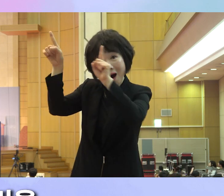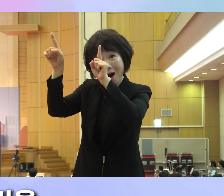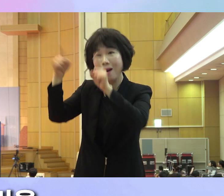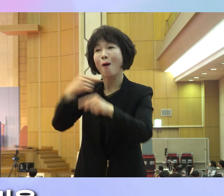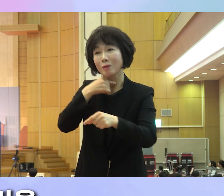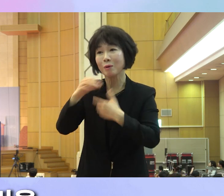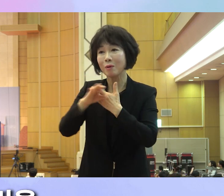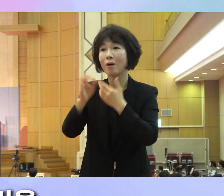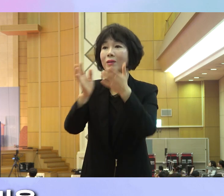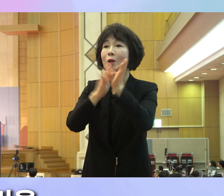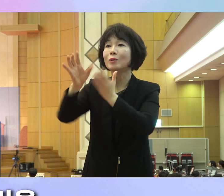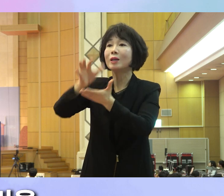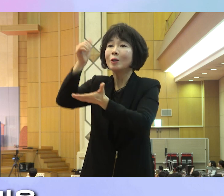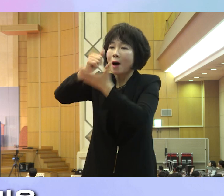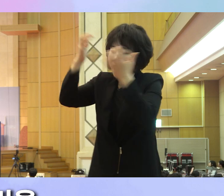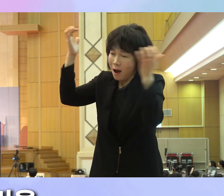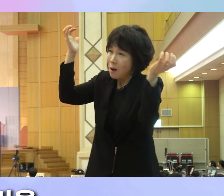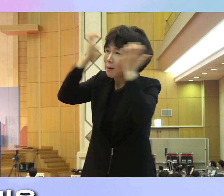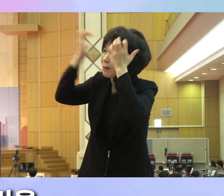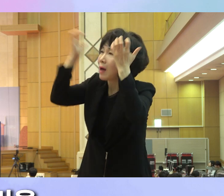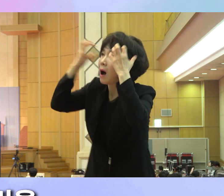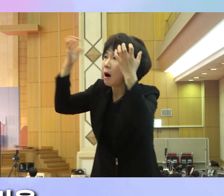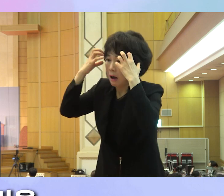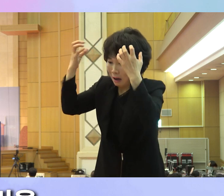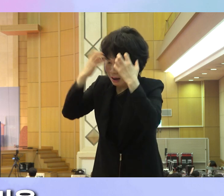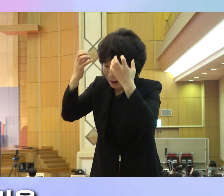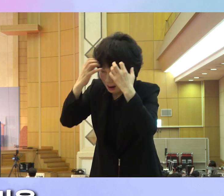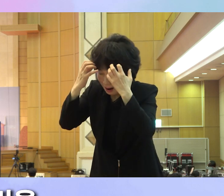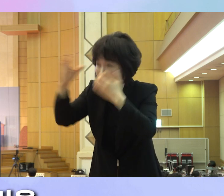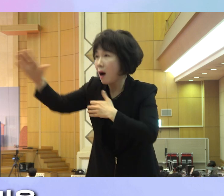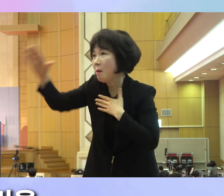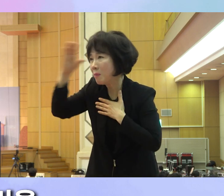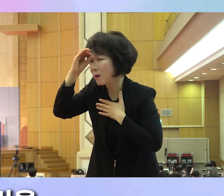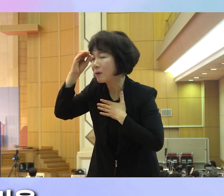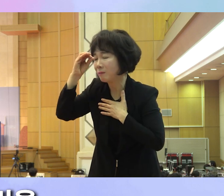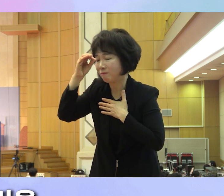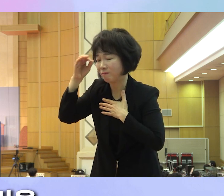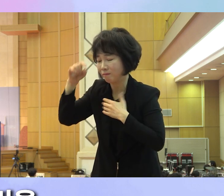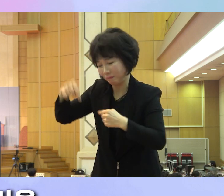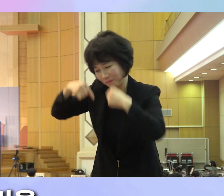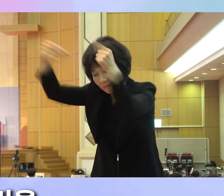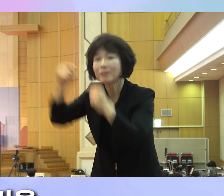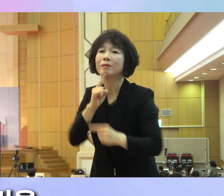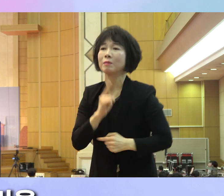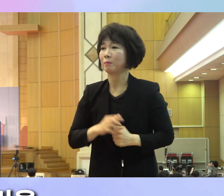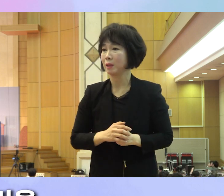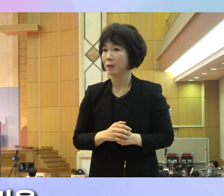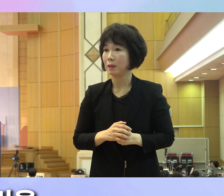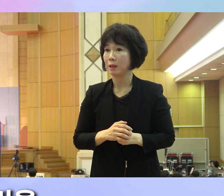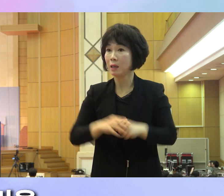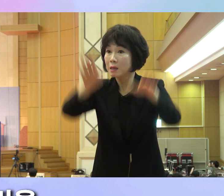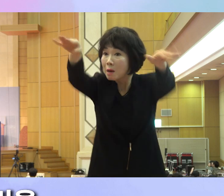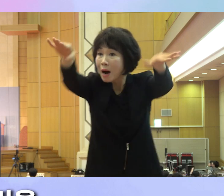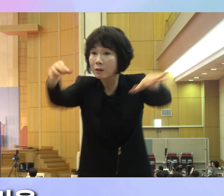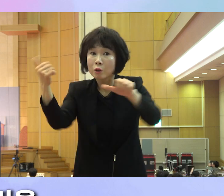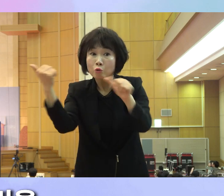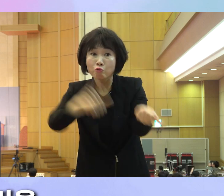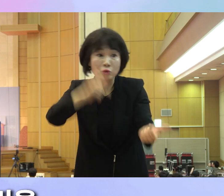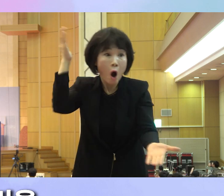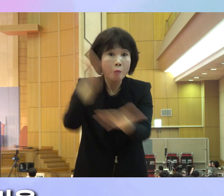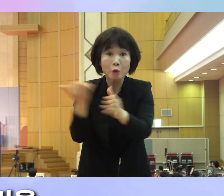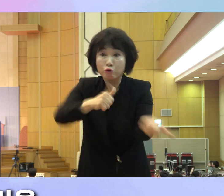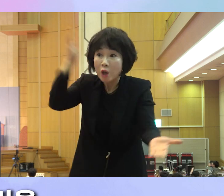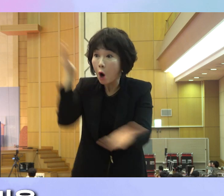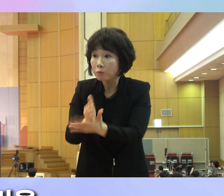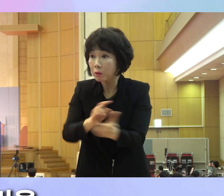고난을 본받아서 그 고난에 참여해야 돼요. 죽지도 않았는데 부활이 있습니까? 죽어야 부활하는